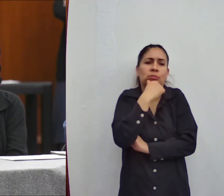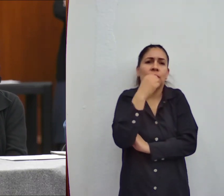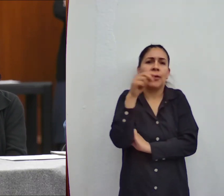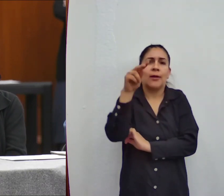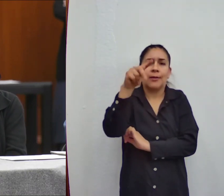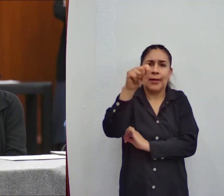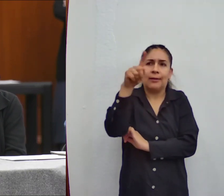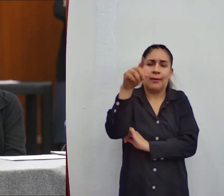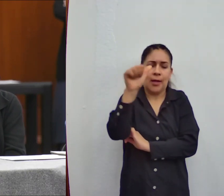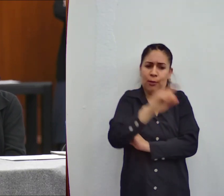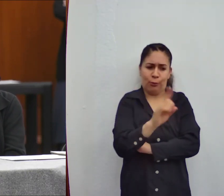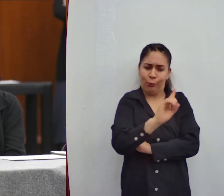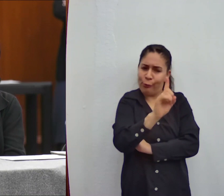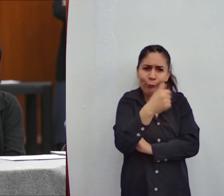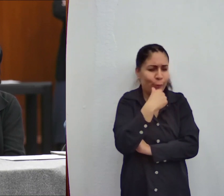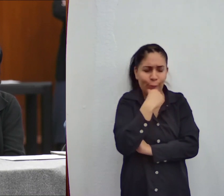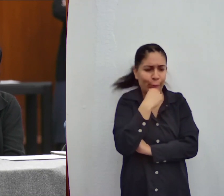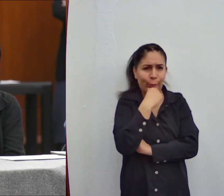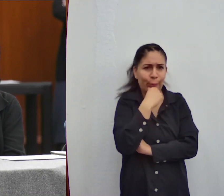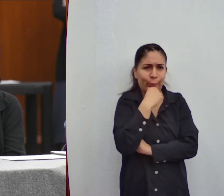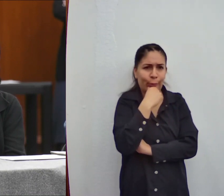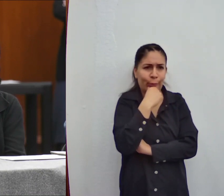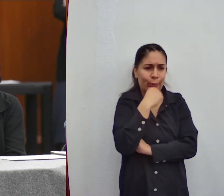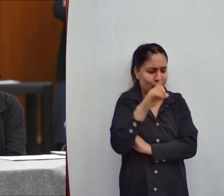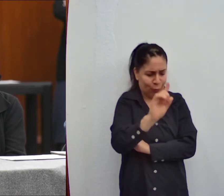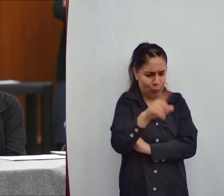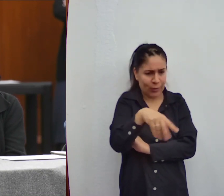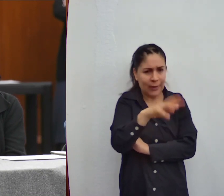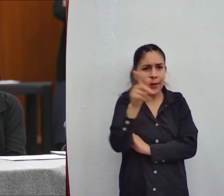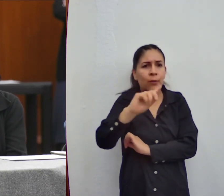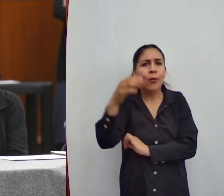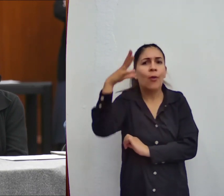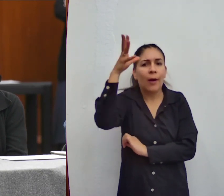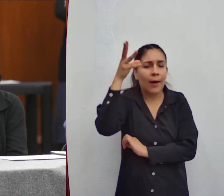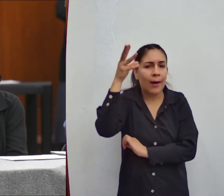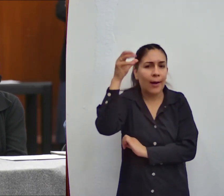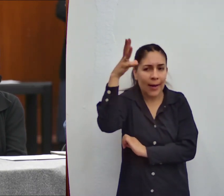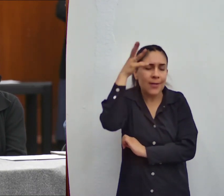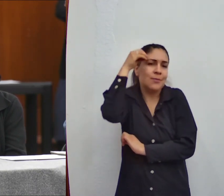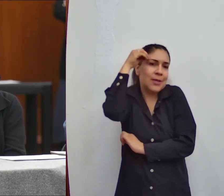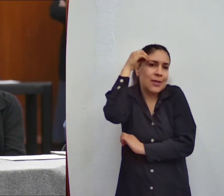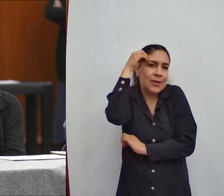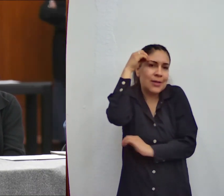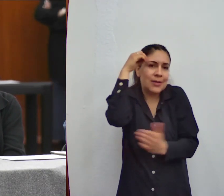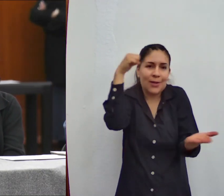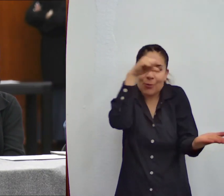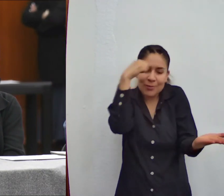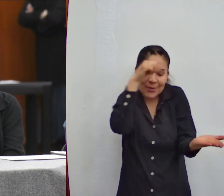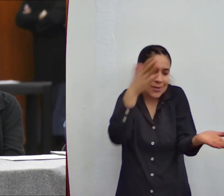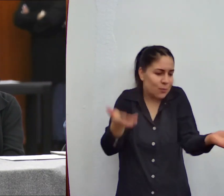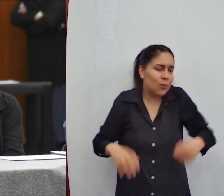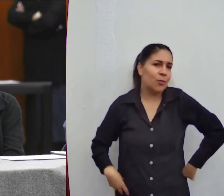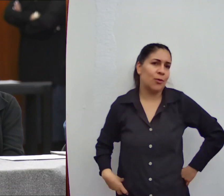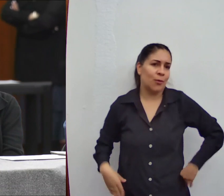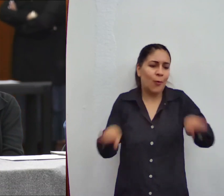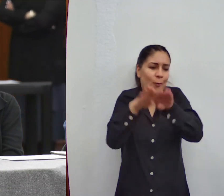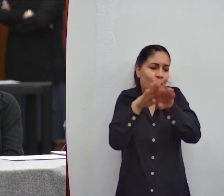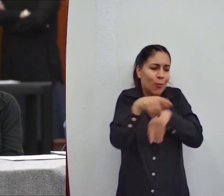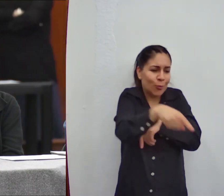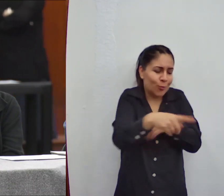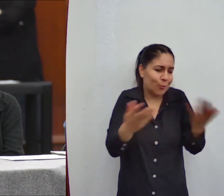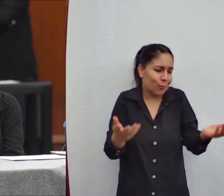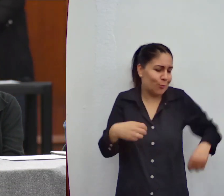estos síntomas que se parecían al déficit de atención, pero que no lo eran. Entonces yo sí solicitaría que los médicos realmente tuvieran